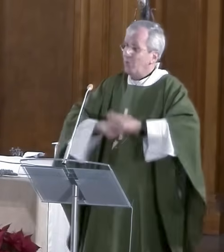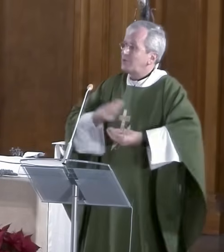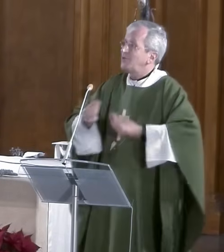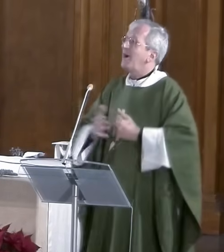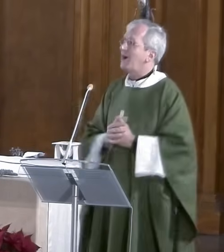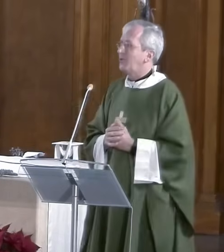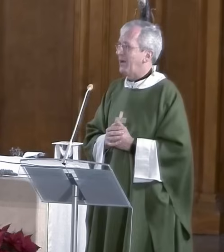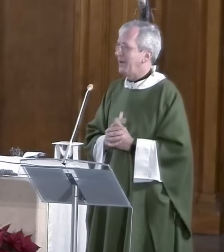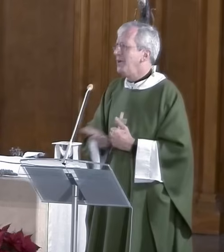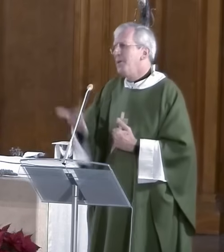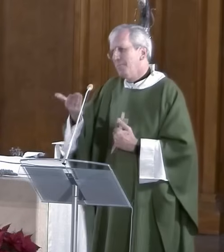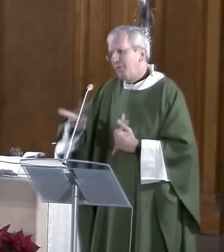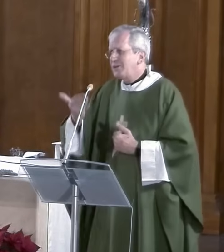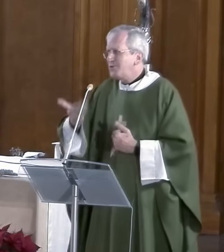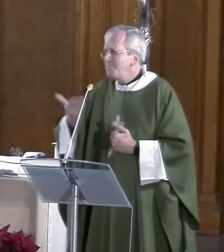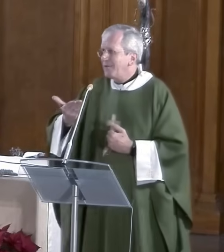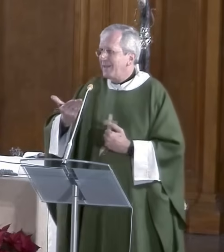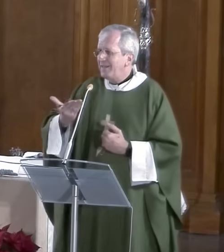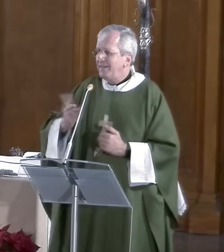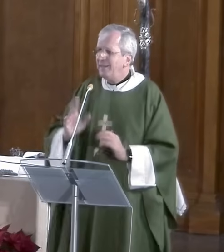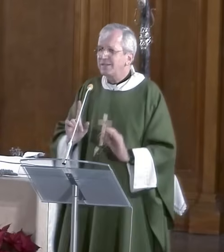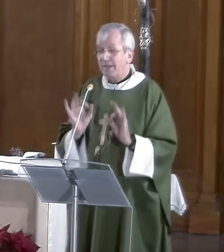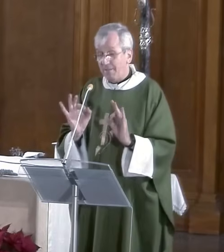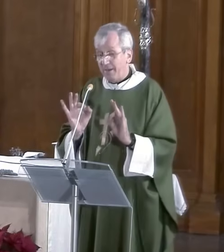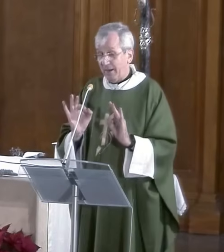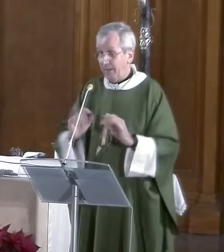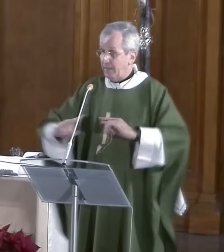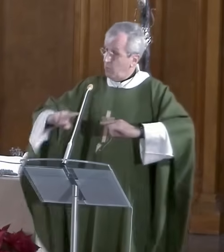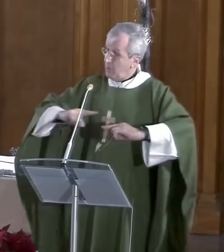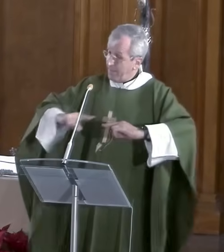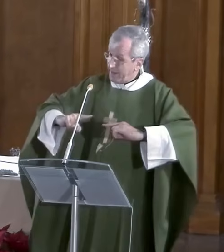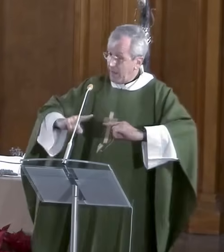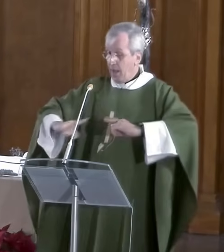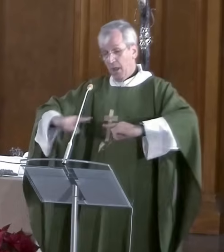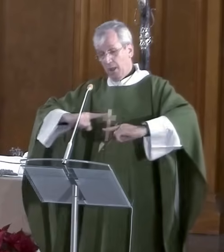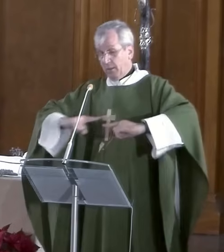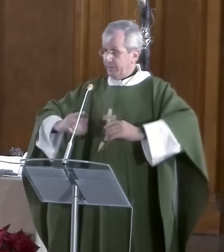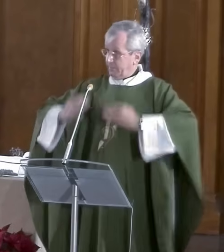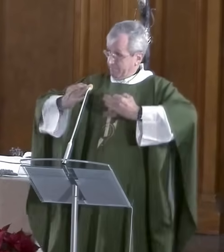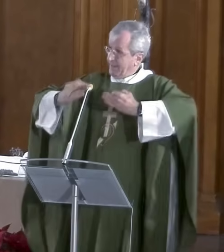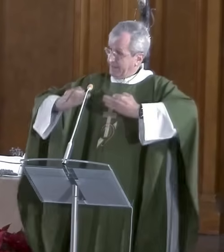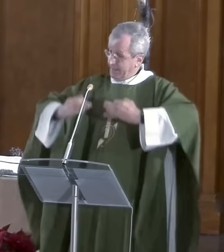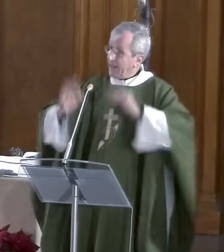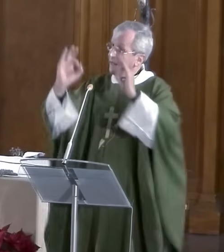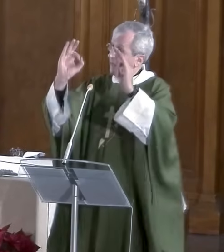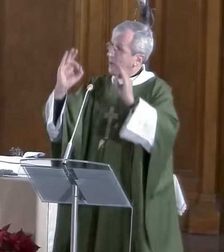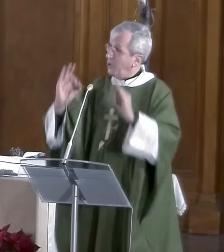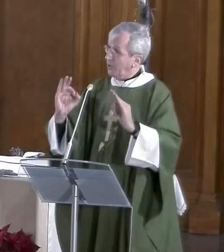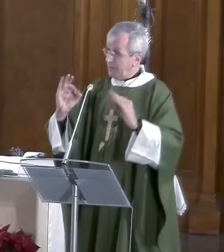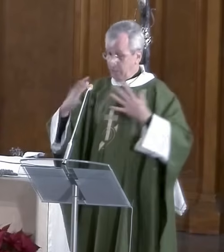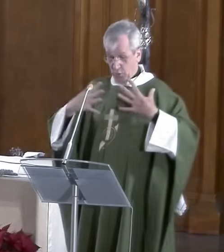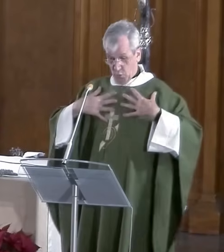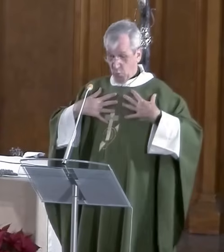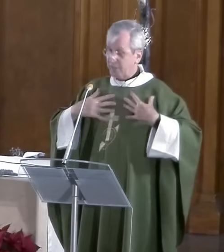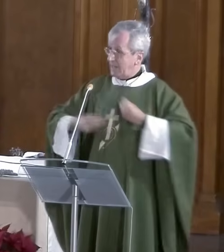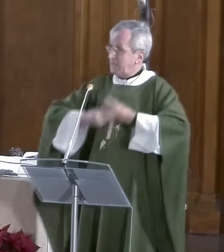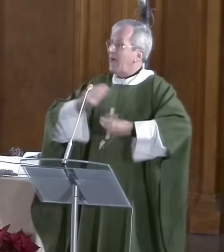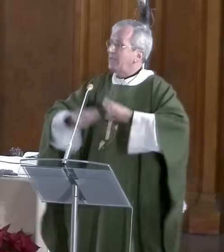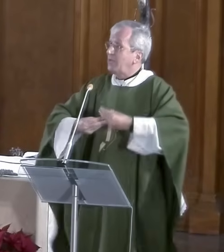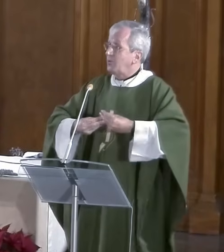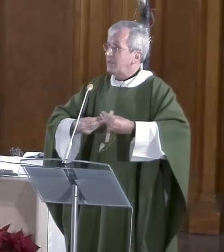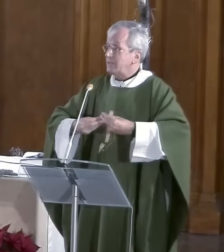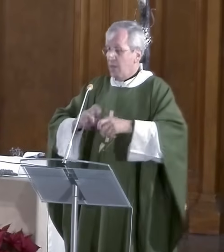en nuestro actuar. Por eso es importante saber, de alguna manera, mantener en orden